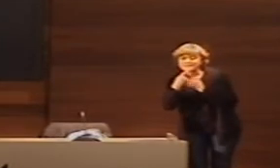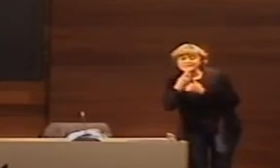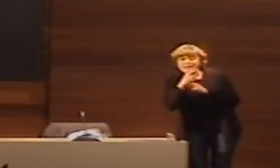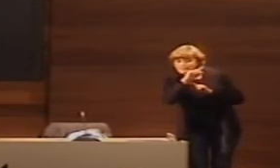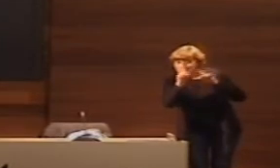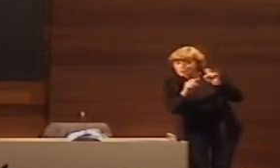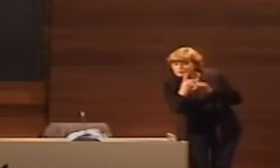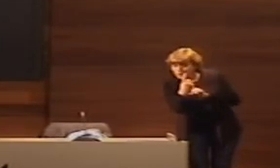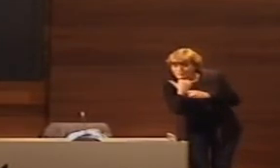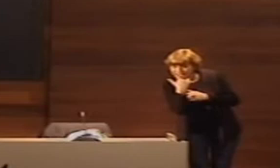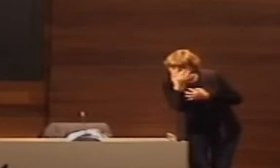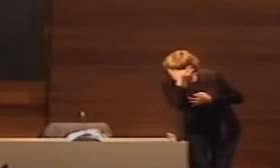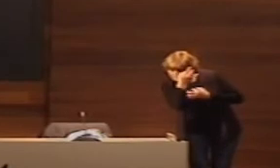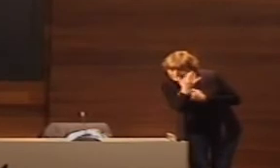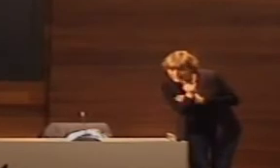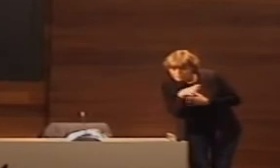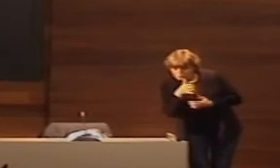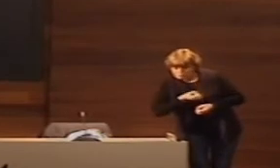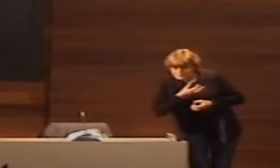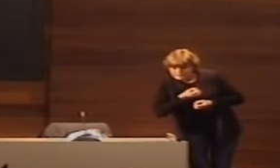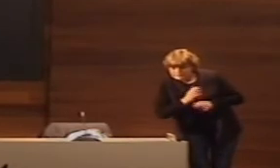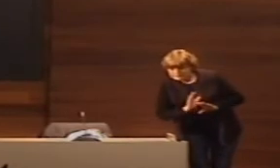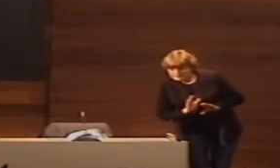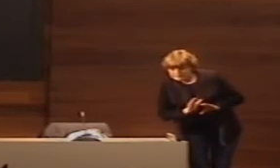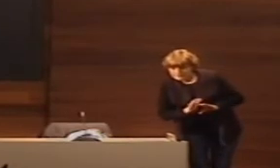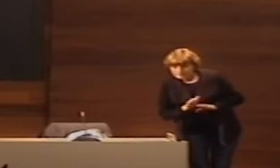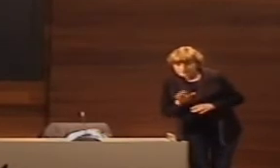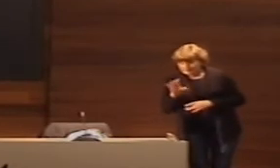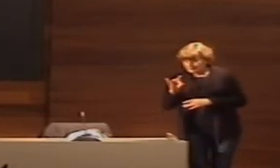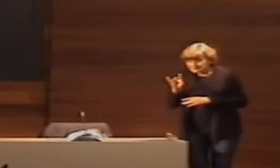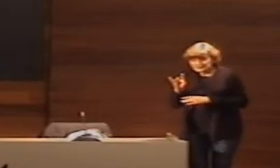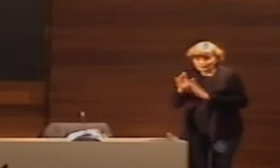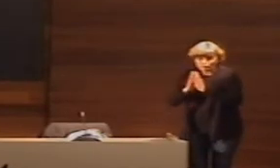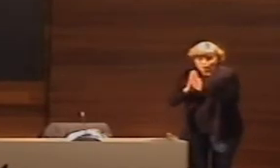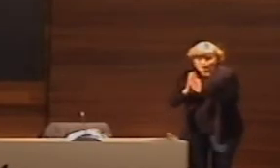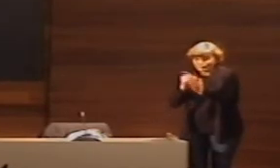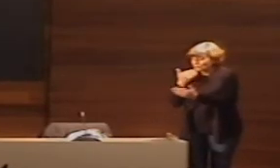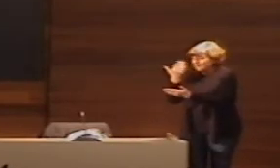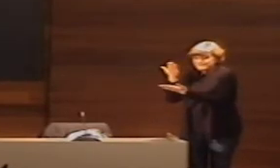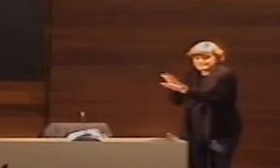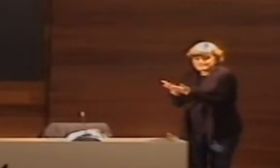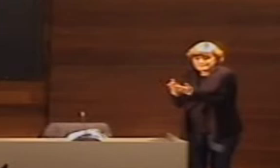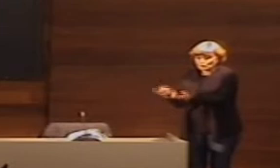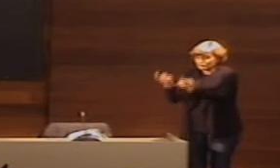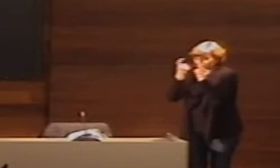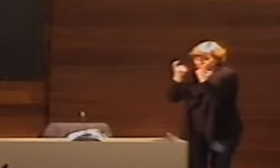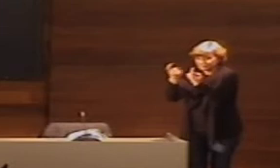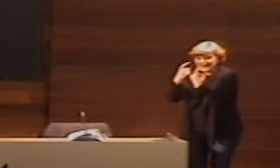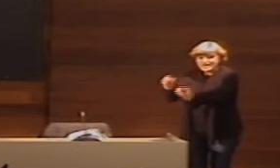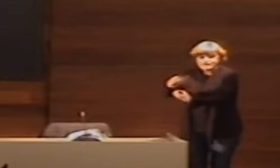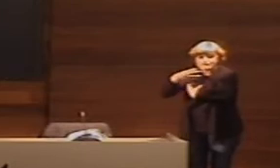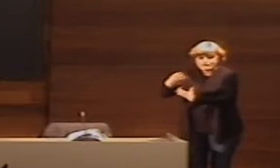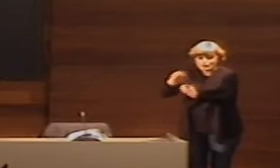Pues, a ver si... Digo, por dar la oportunidad a todo el mundo. Si hay alguna forma de que nos informen bien cómo tenemos que